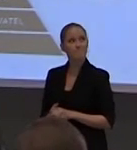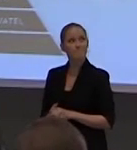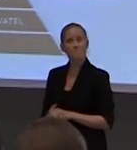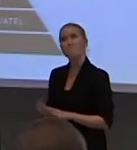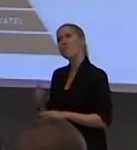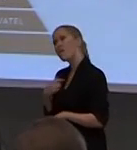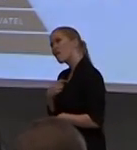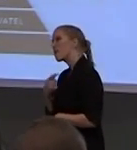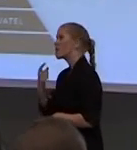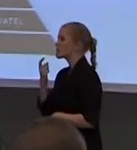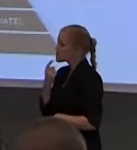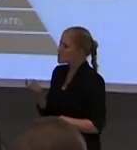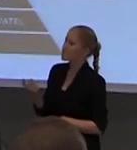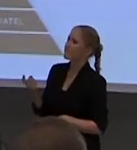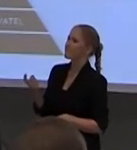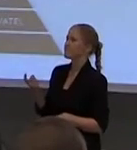že bych nějakým způsobem